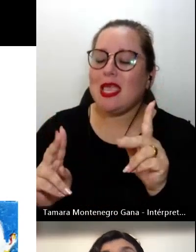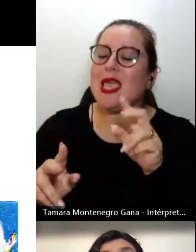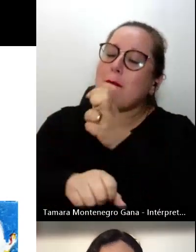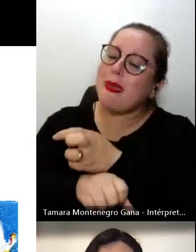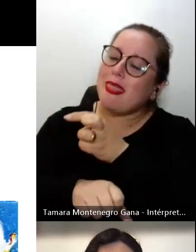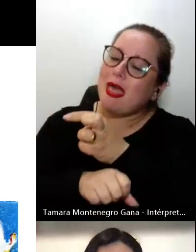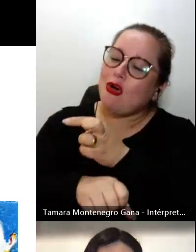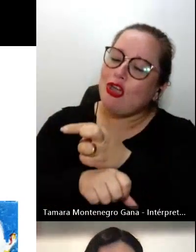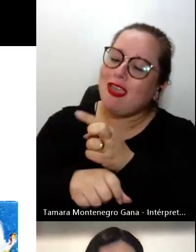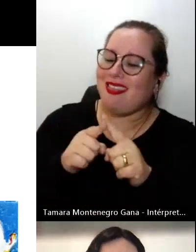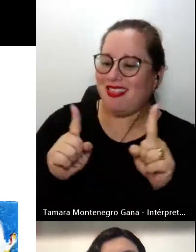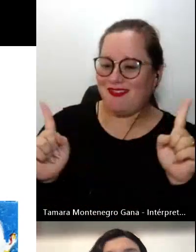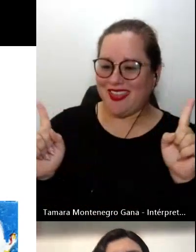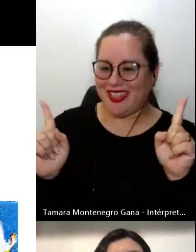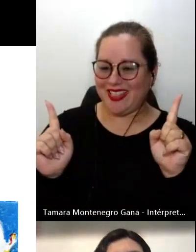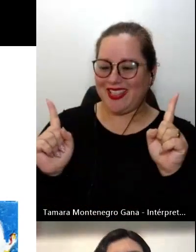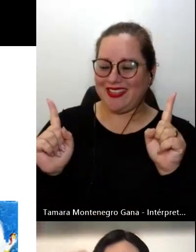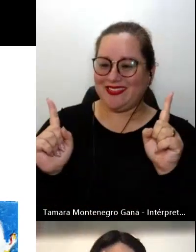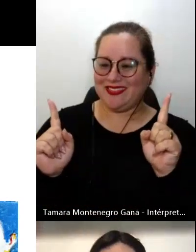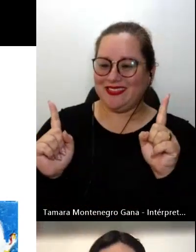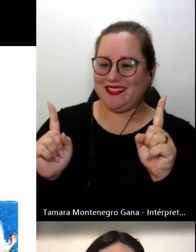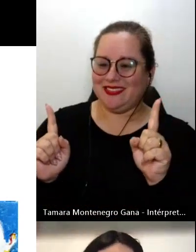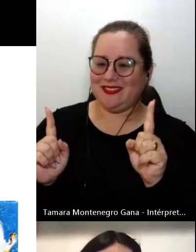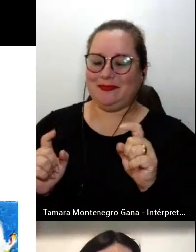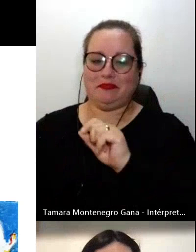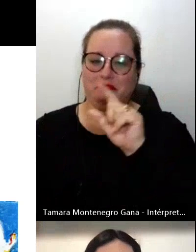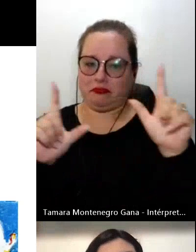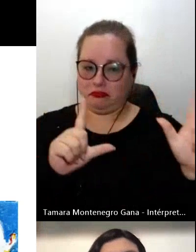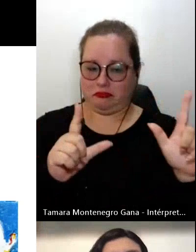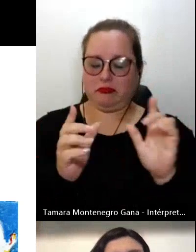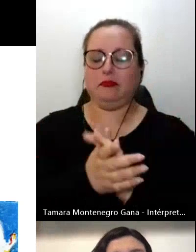un poco distinta. La siguiente.